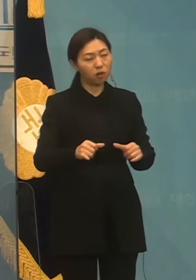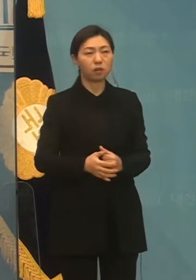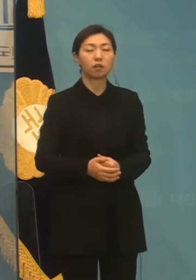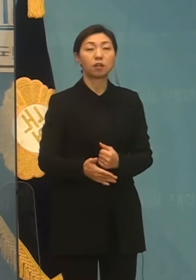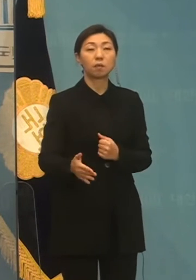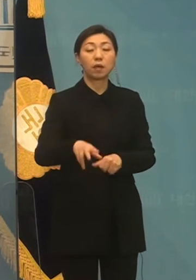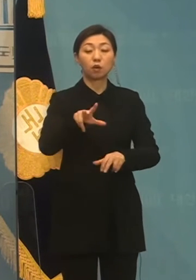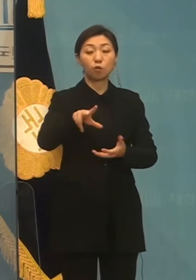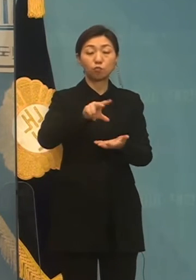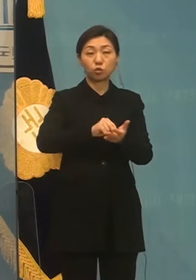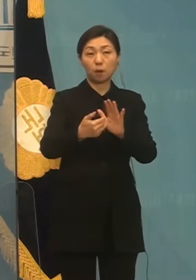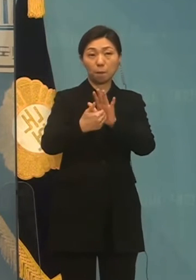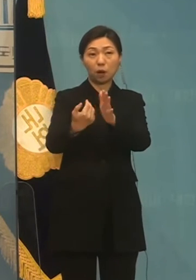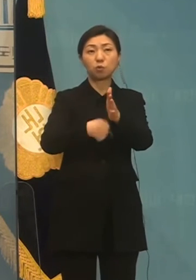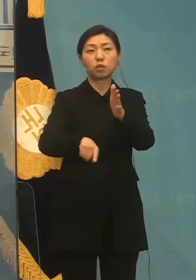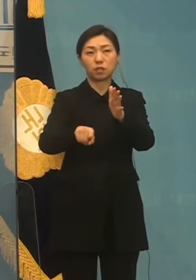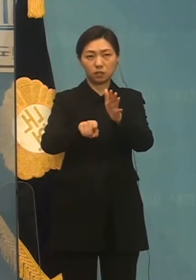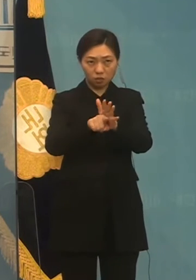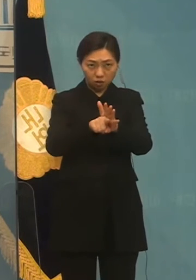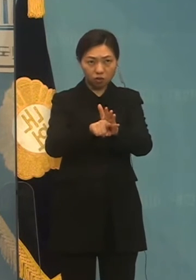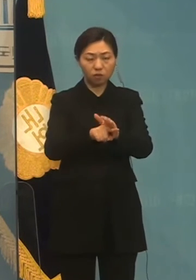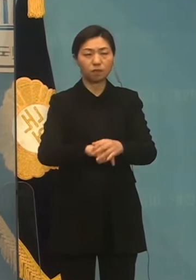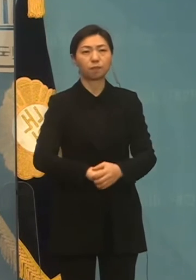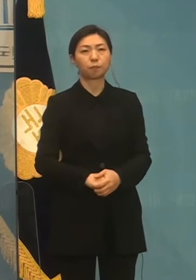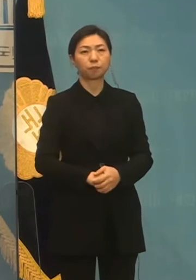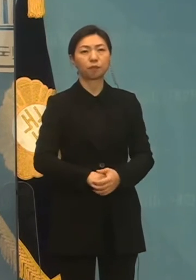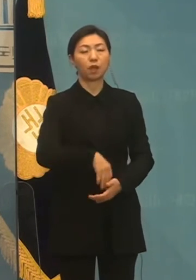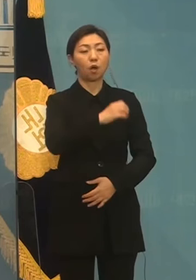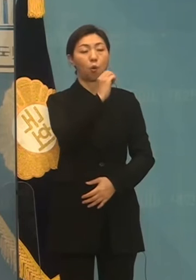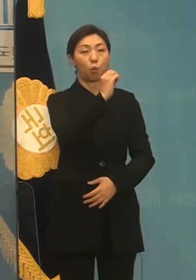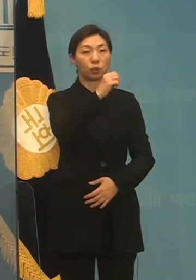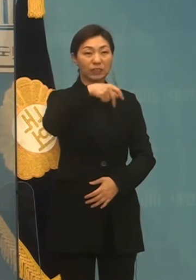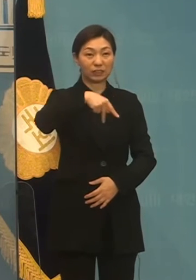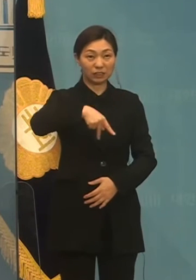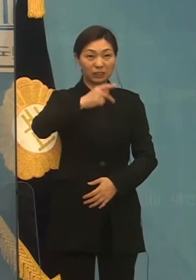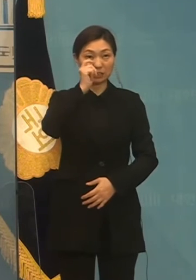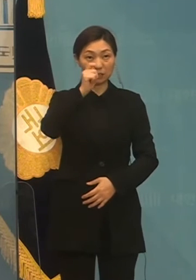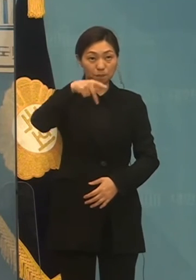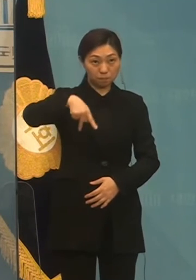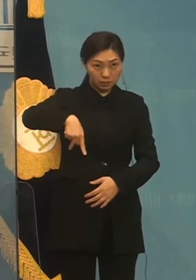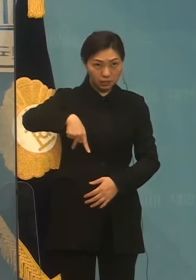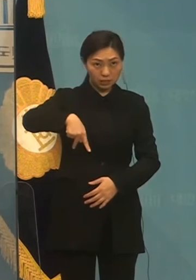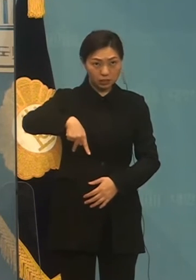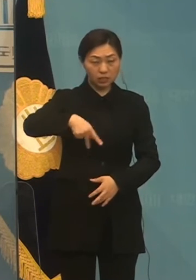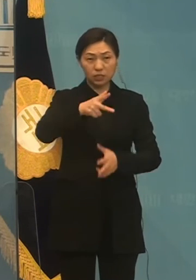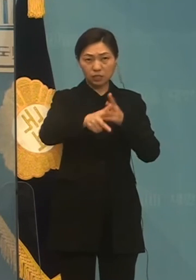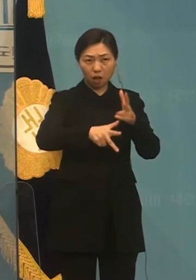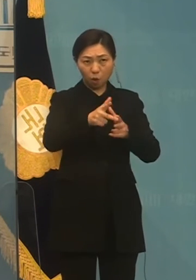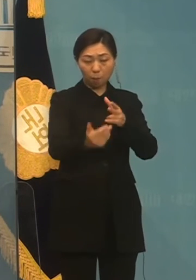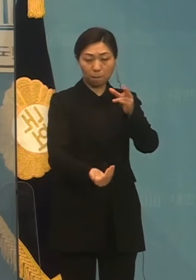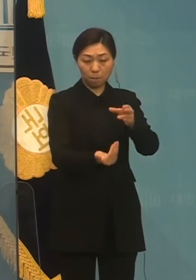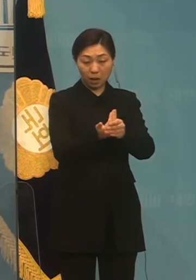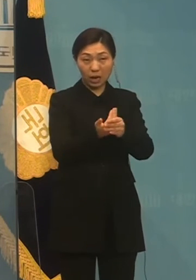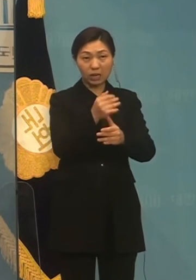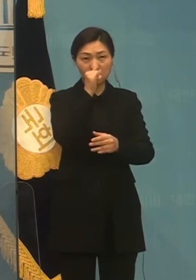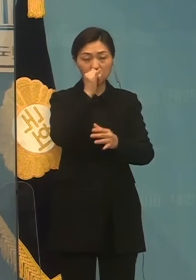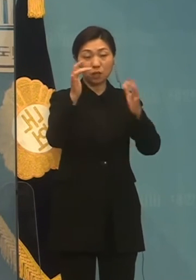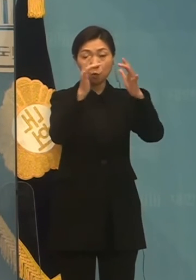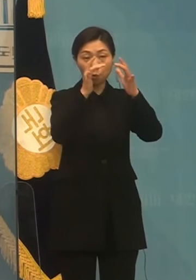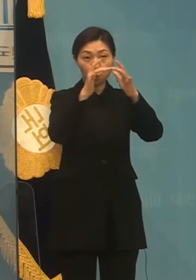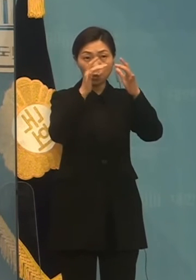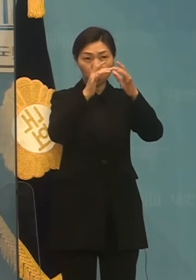이러한 문제를 방지하기 위해서 OTT 서비스 등에서 제공되는 온라인 비디오물에